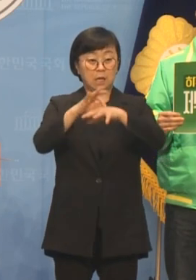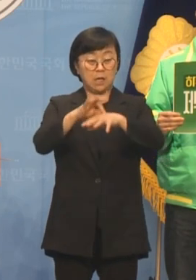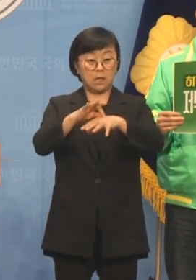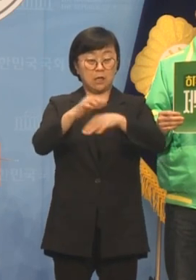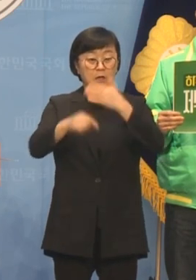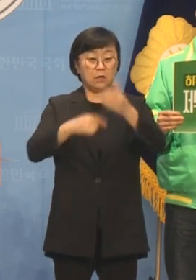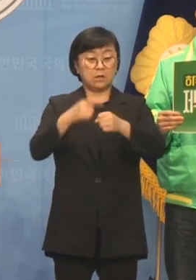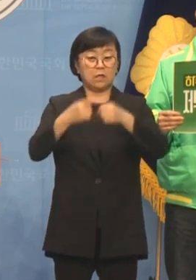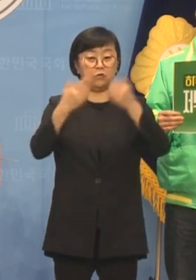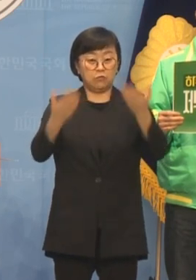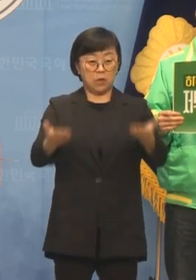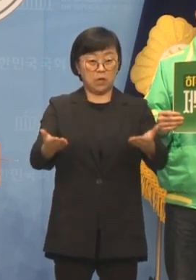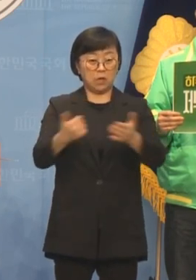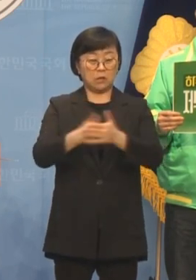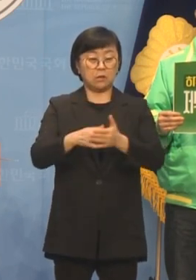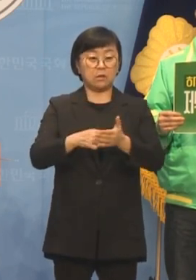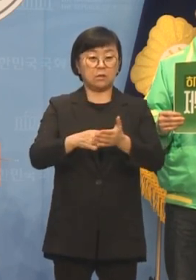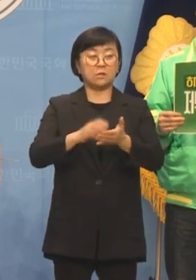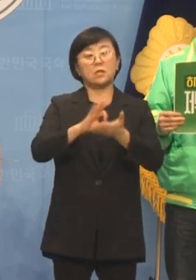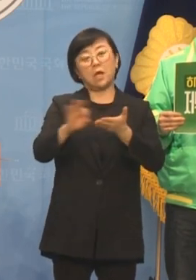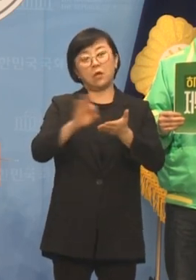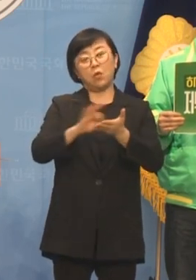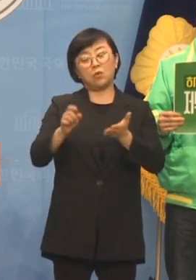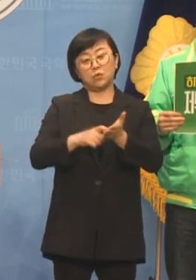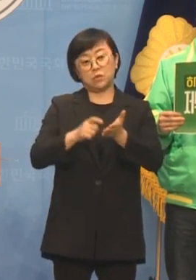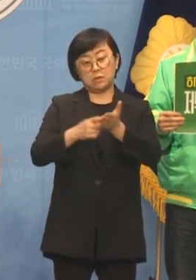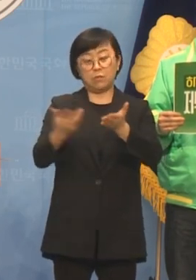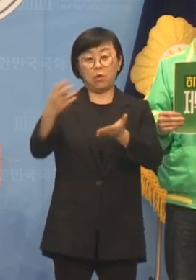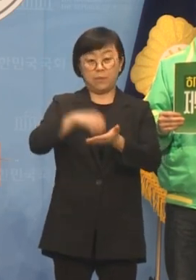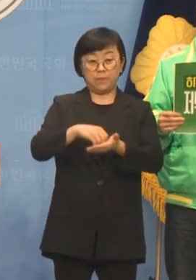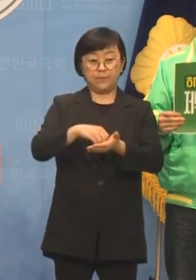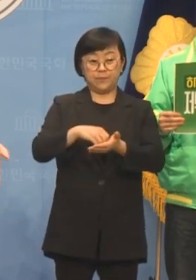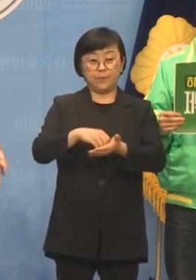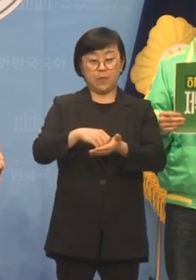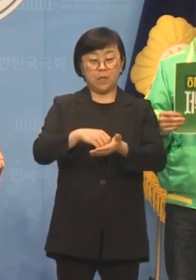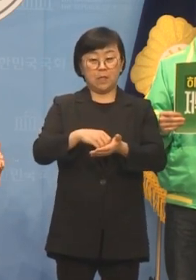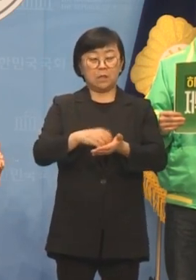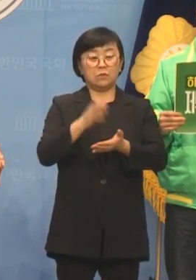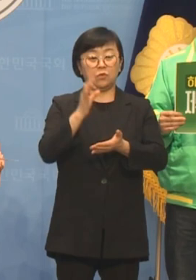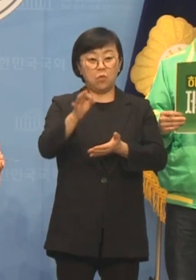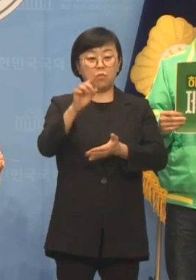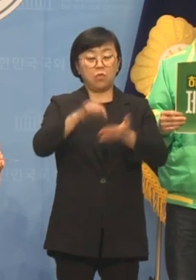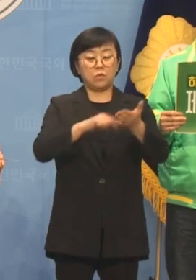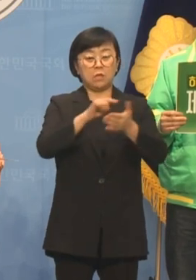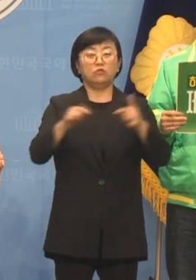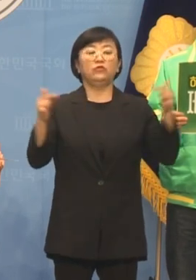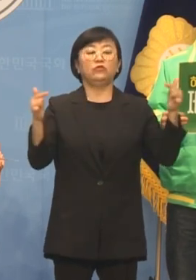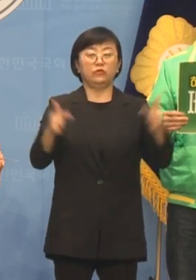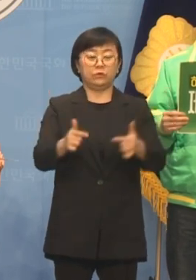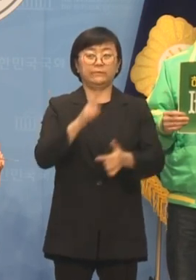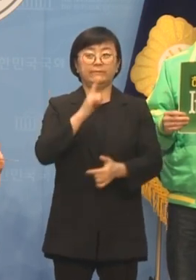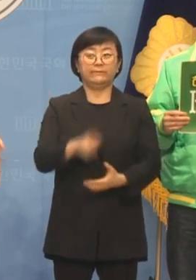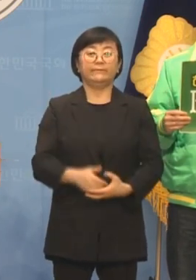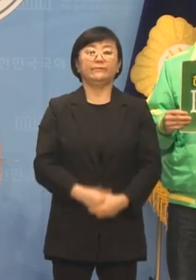휴가는 연차 휴가 촉진 제도로 포함시켜 검전 보상을 최소화하도록